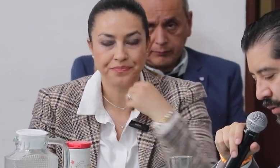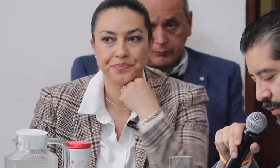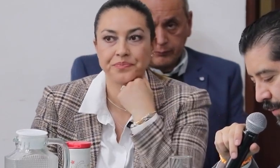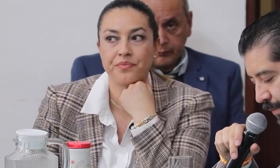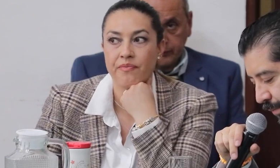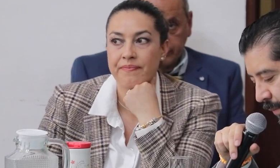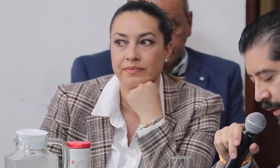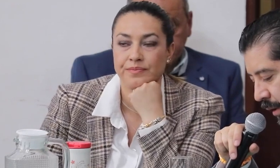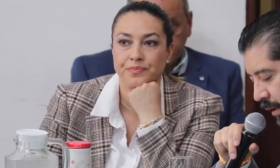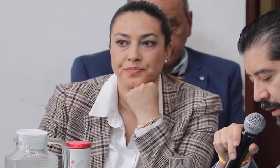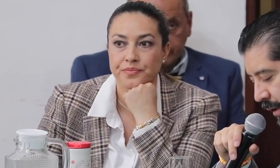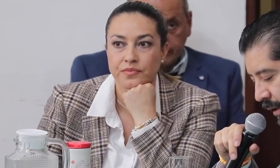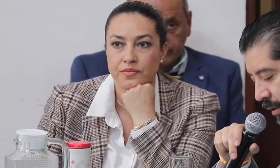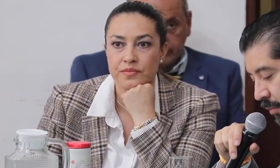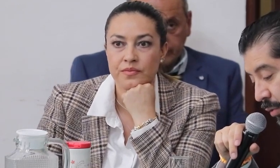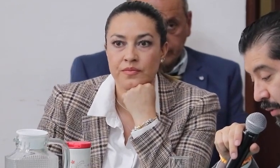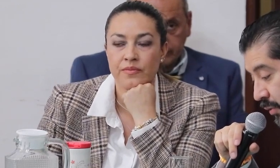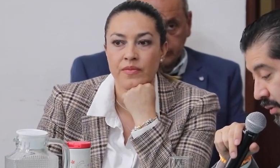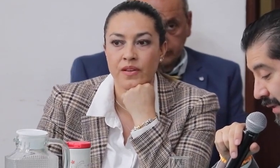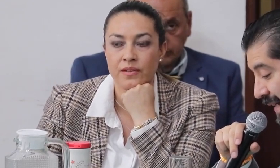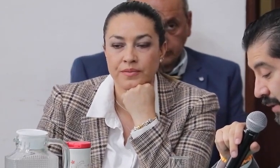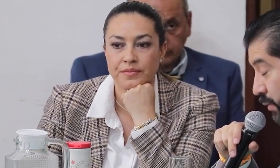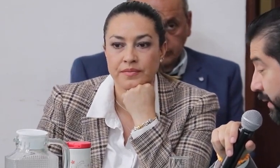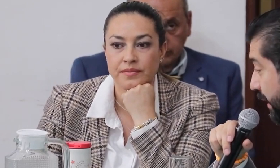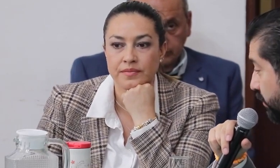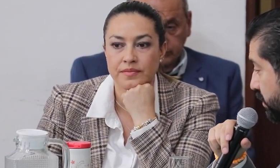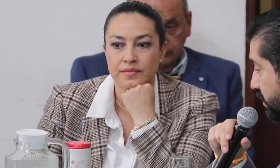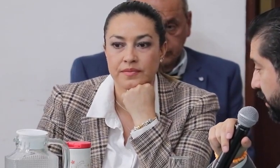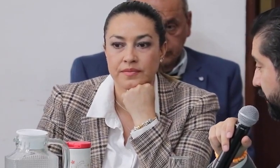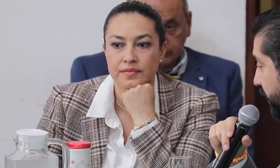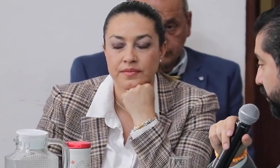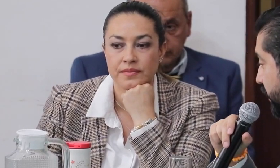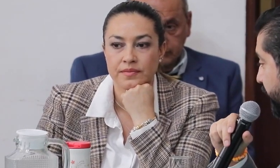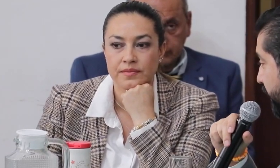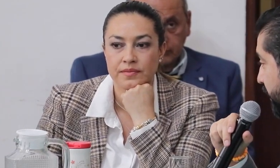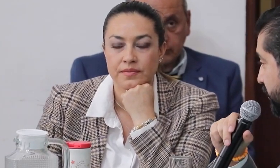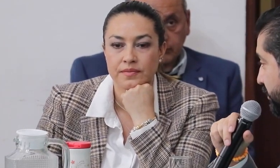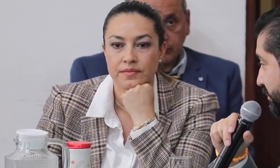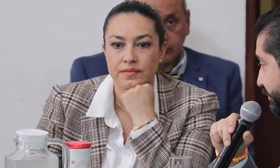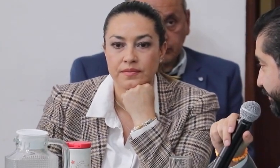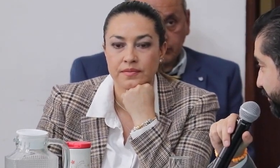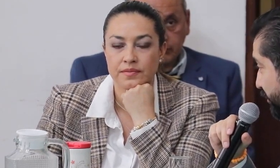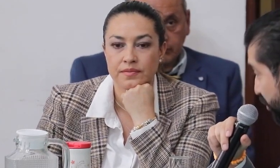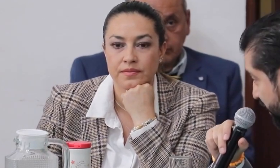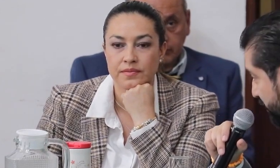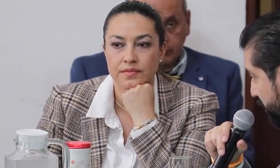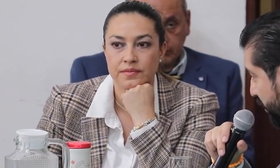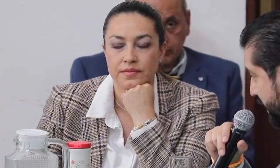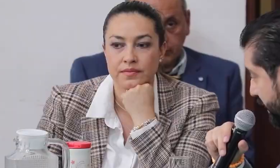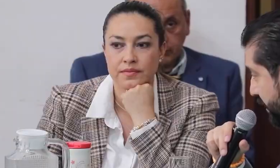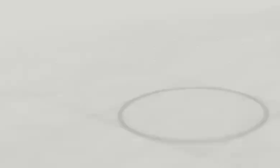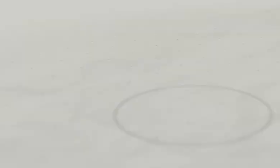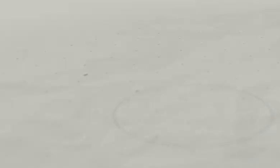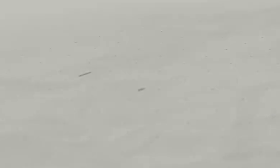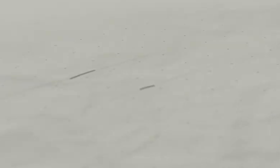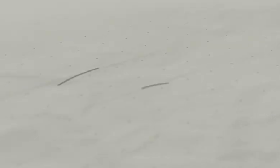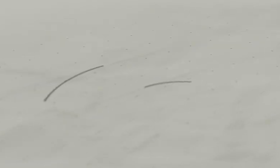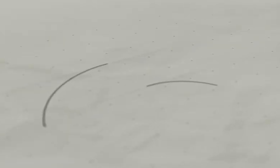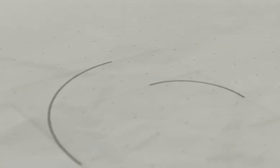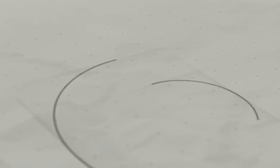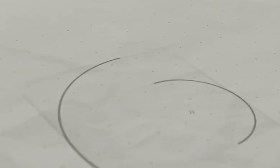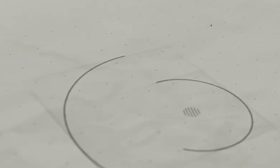Hemos tenido muy buenos resultados, pero todavía faltan muchísimo por hacer.